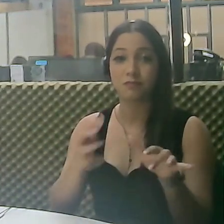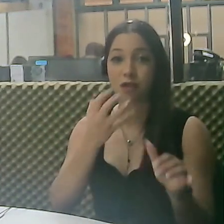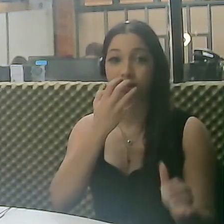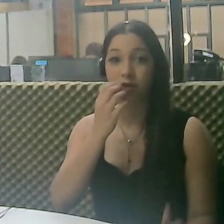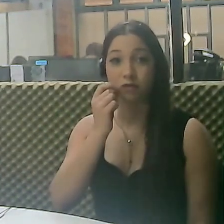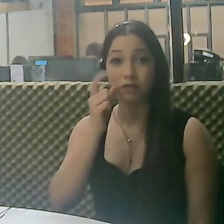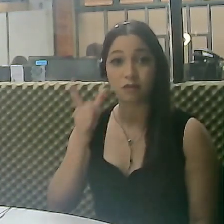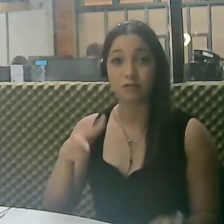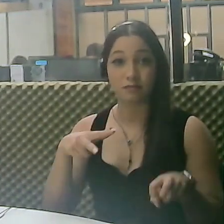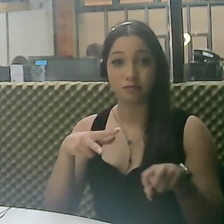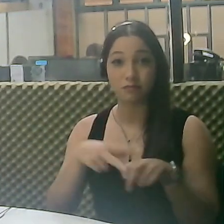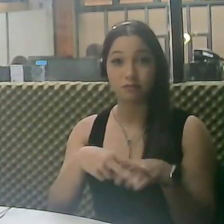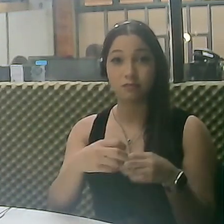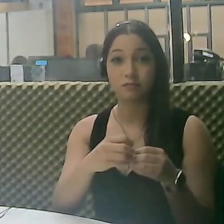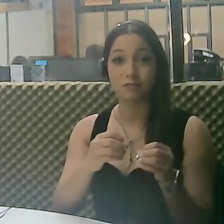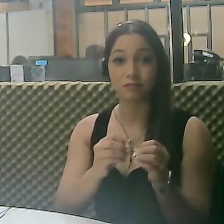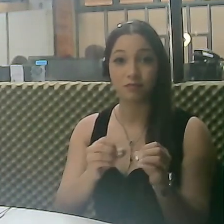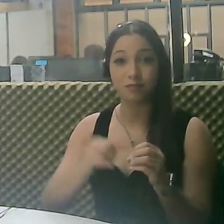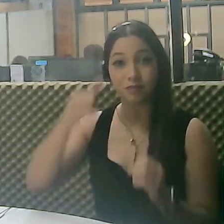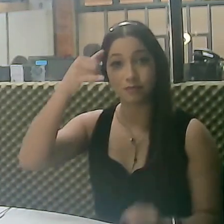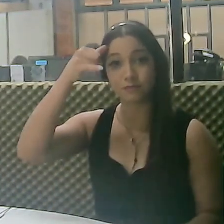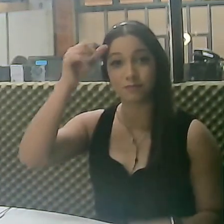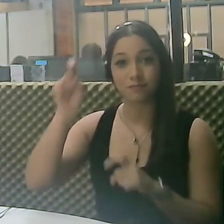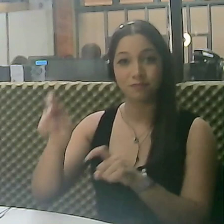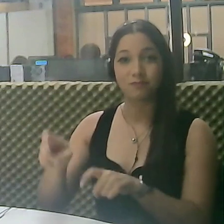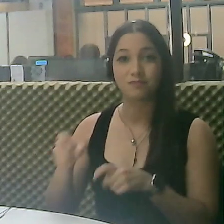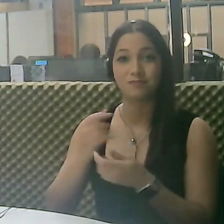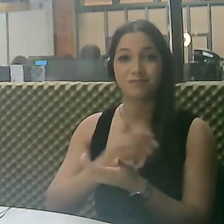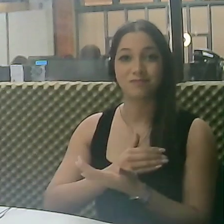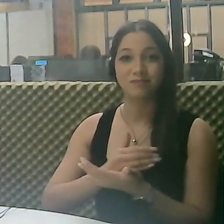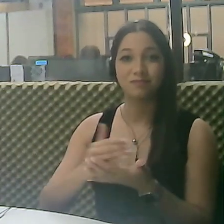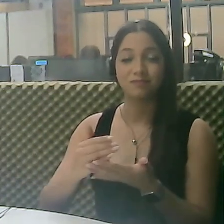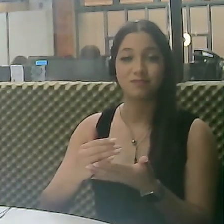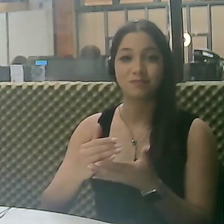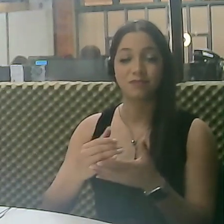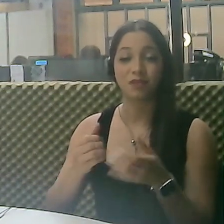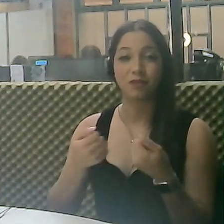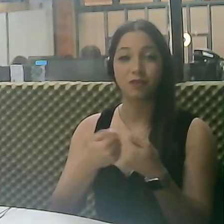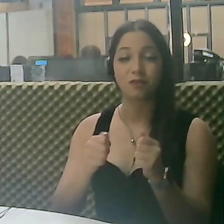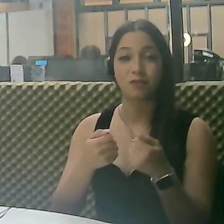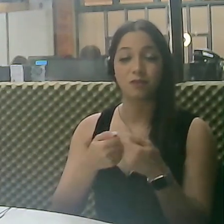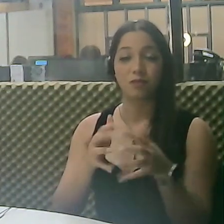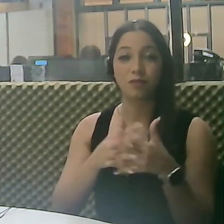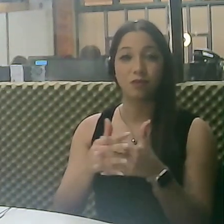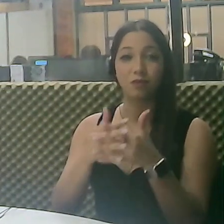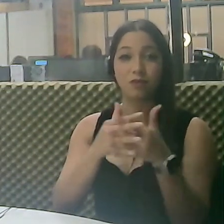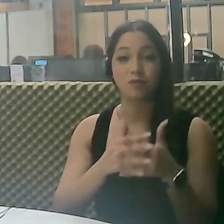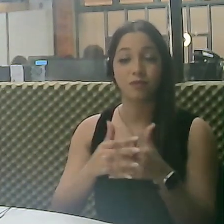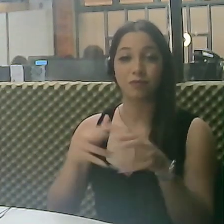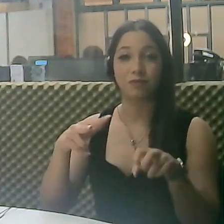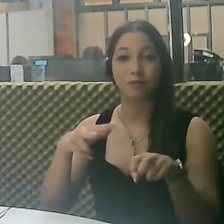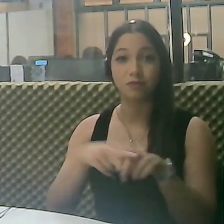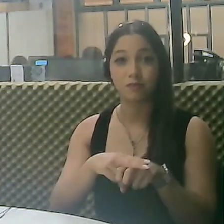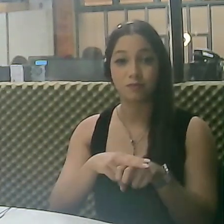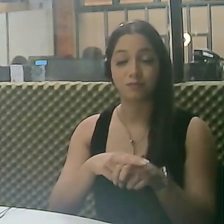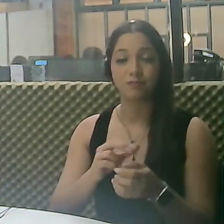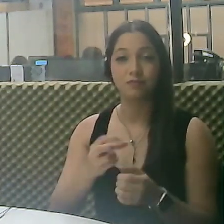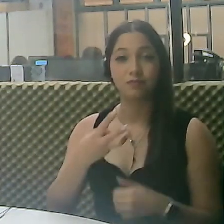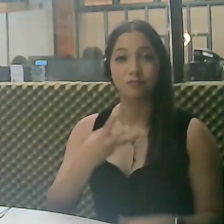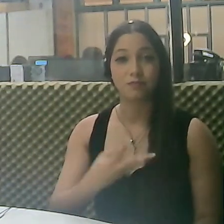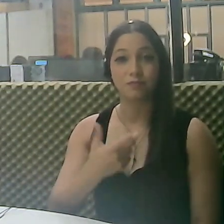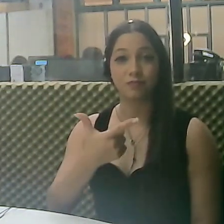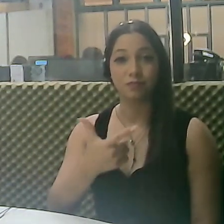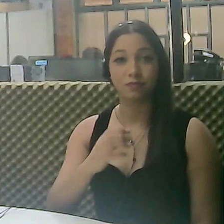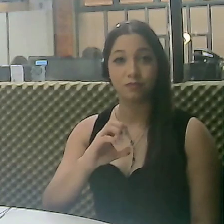de castração nos distritos e zona rural, que será realizado por meio do caminhão Castramóvel. Neste primeiro momento, serão